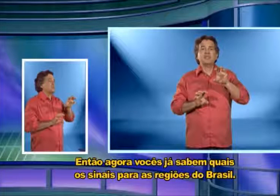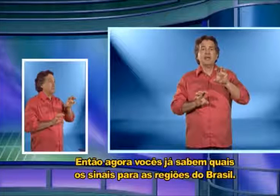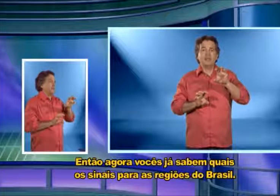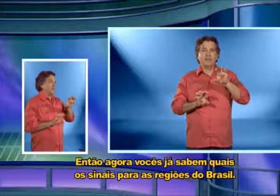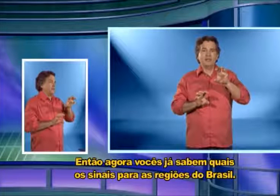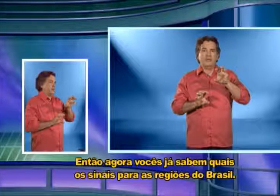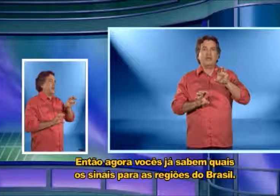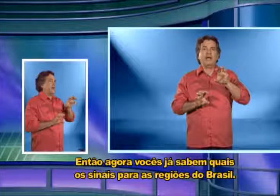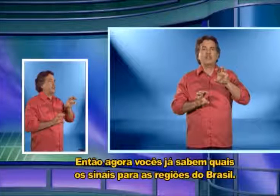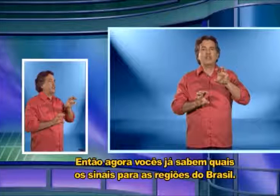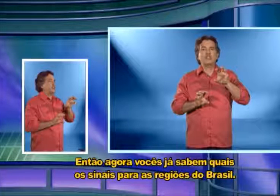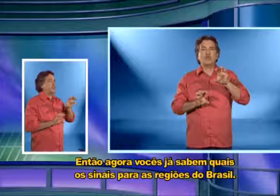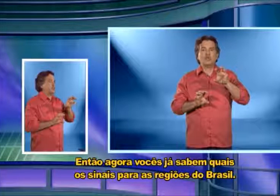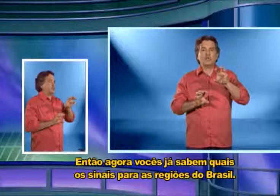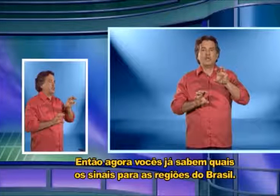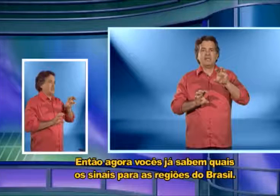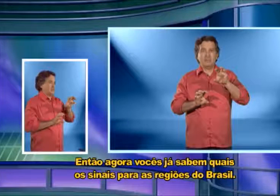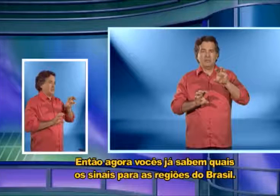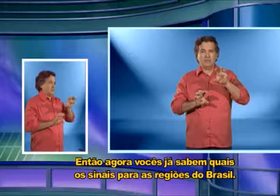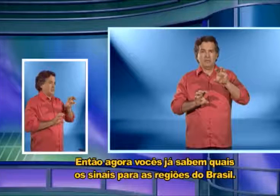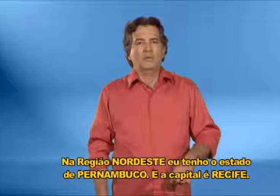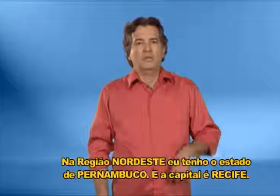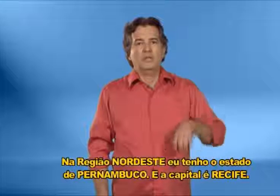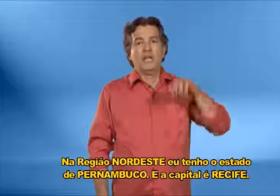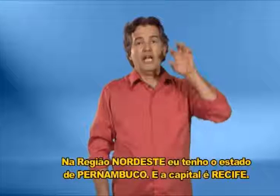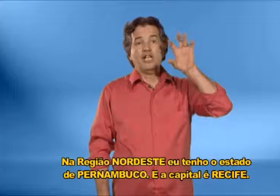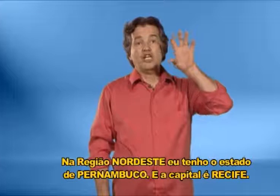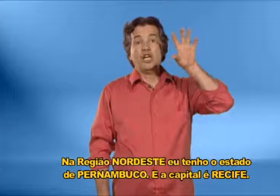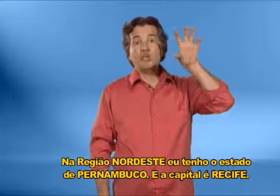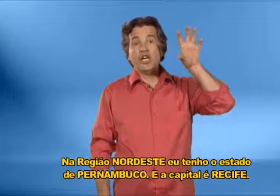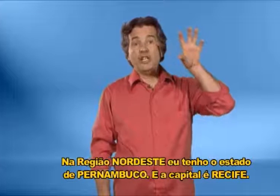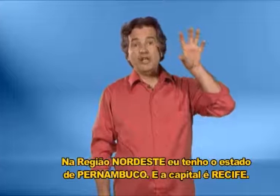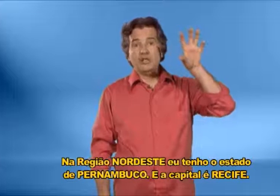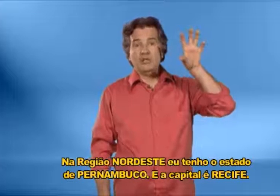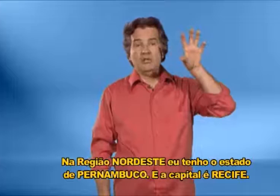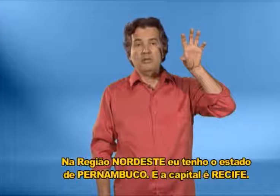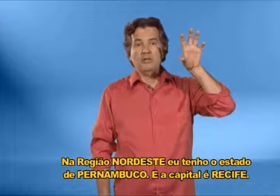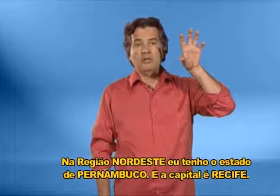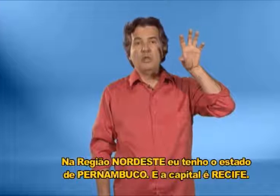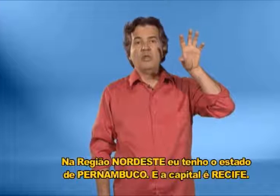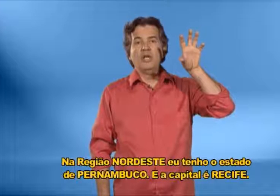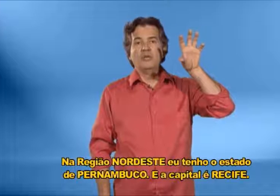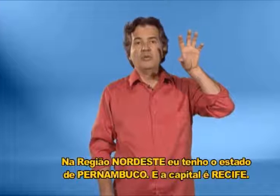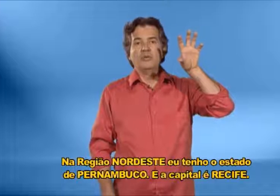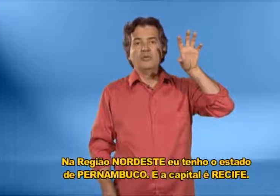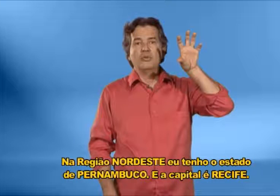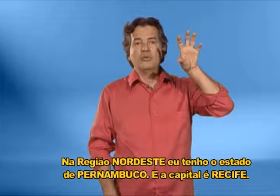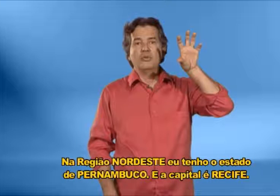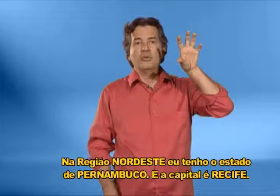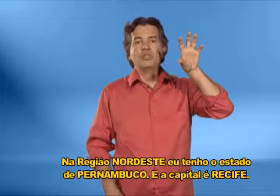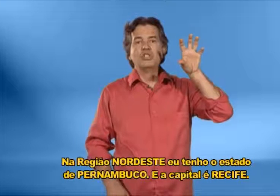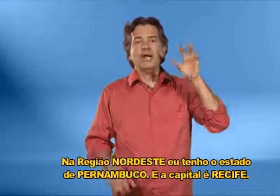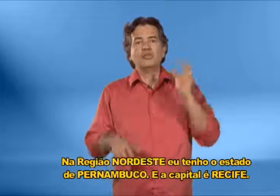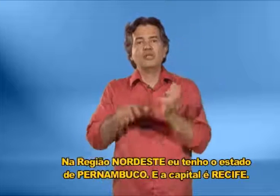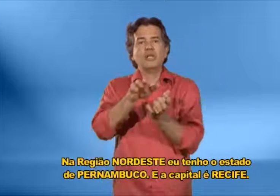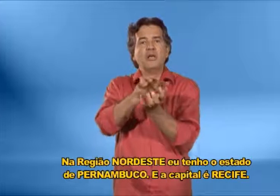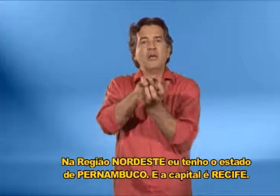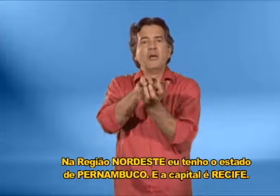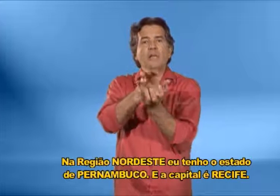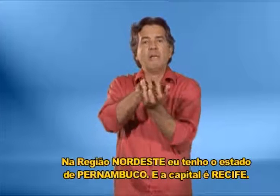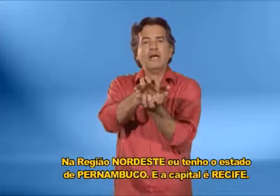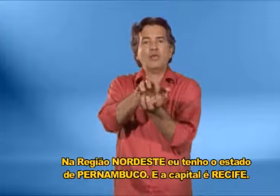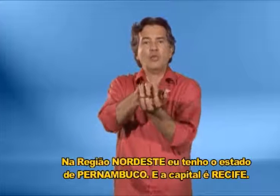é o sinal para as regiões do Brasil. Na região Nordeste, eu tenho o estado